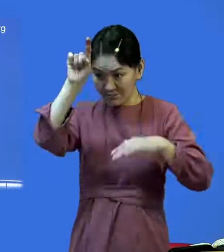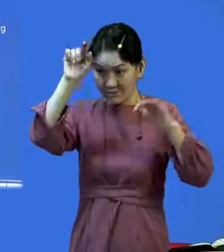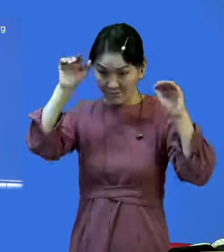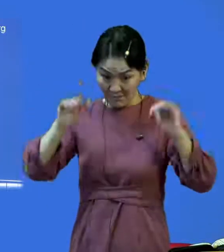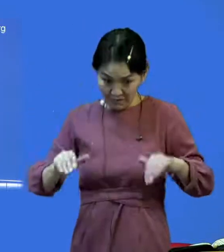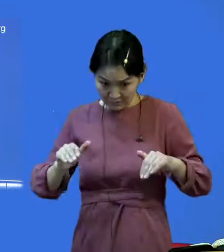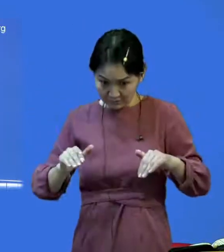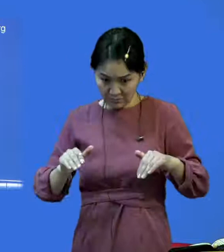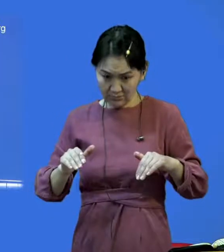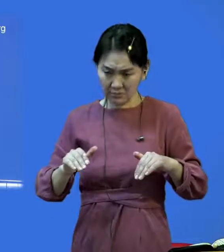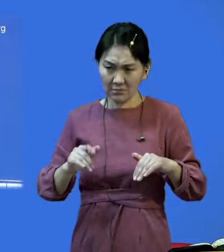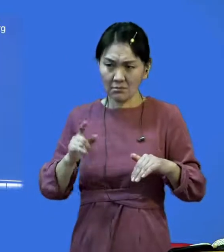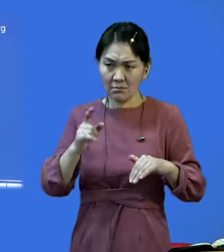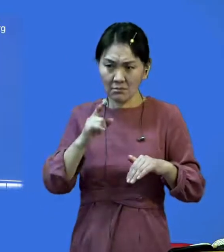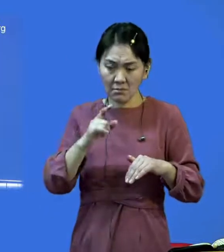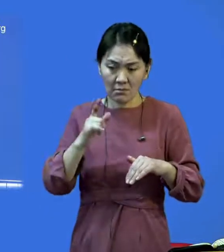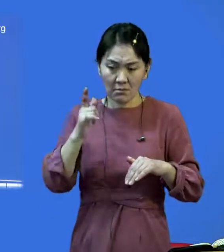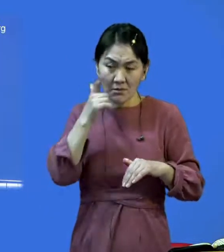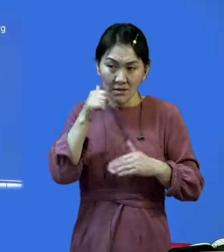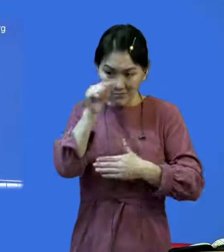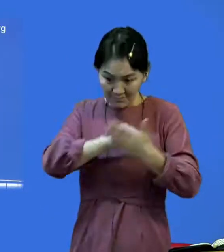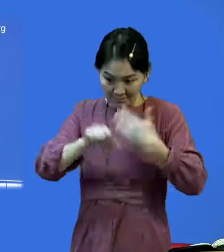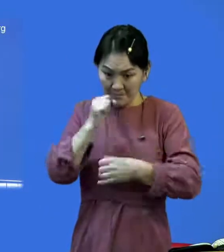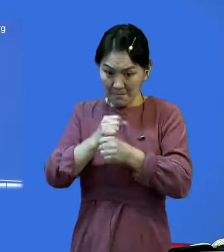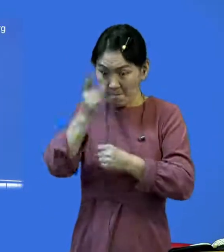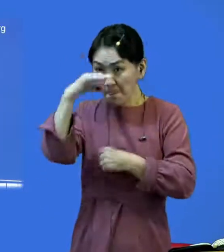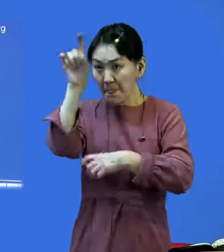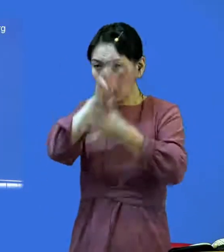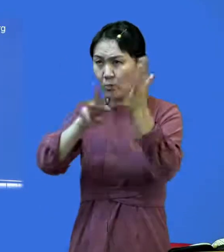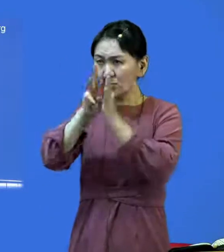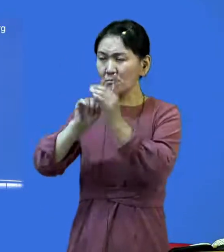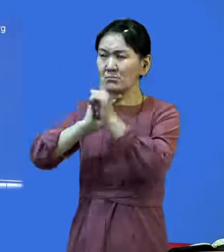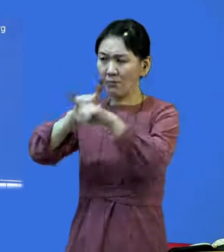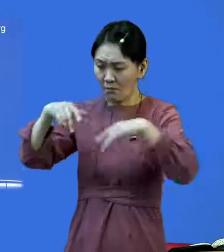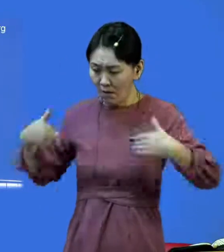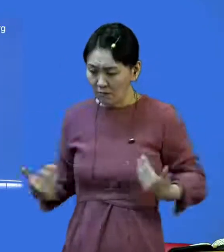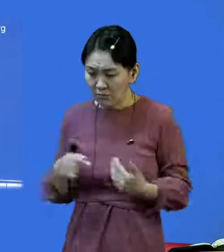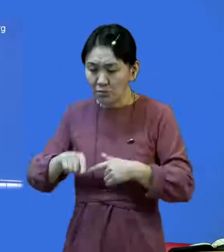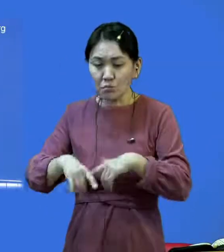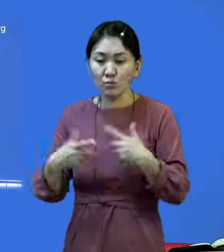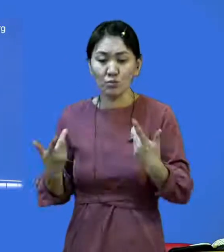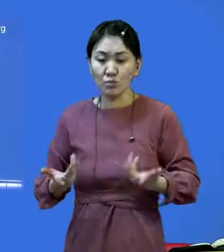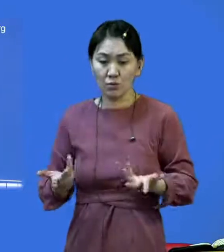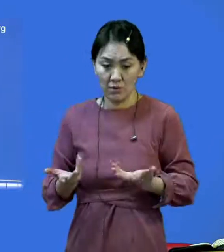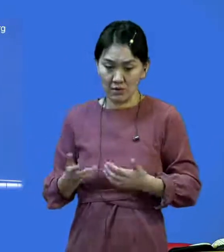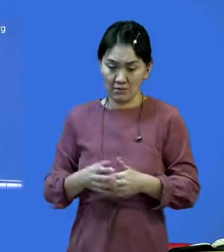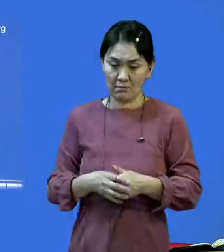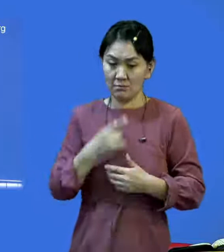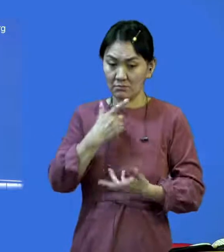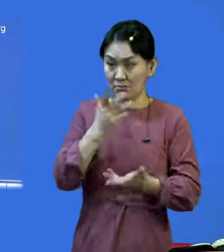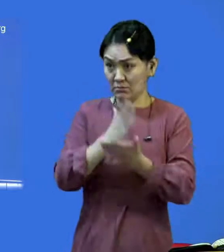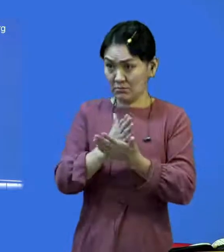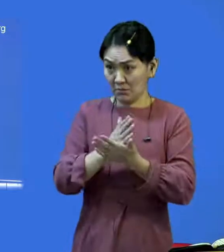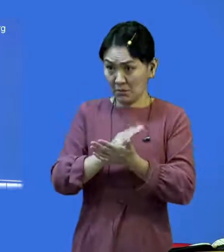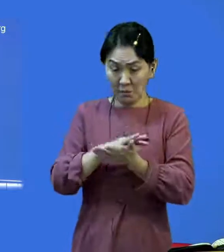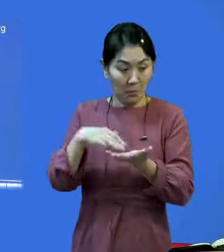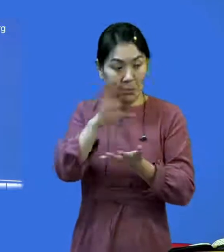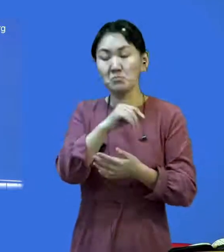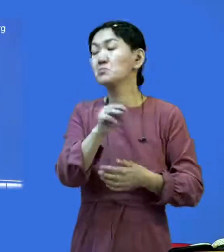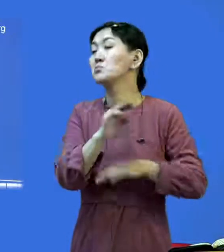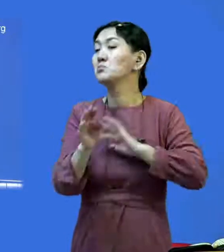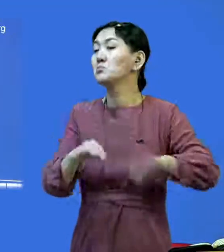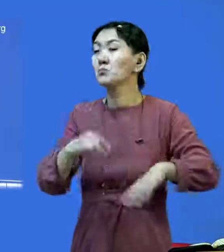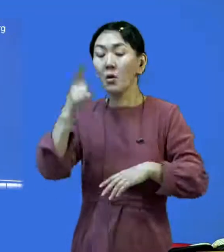хаанчлалыг ирүүлэх ажил тэр нь Бурхны хүслийг дагаад амьдрах нь юу вэ гэж байна. Энийг нь бодохгүй зүгээр л